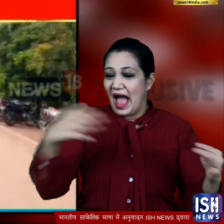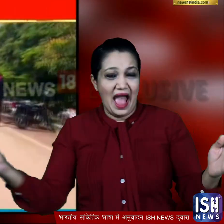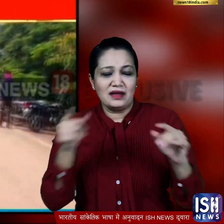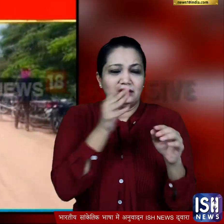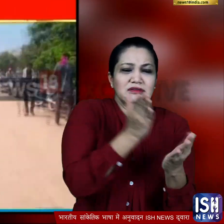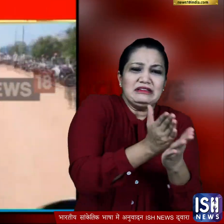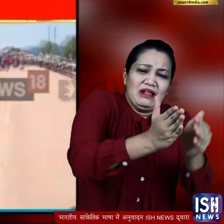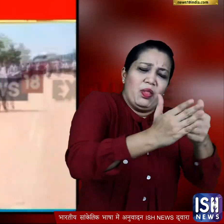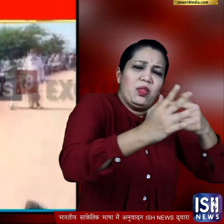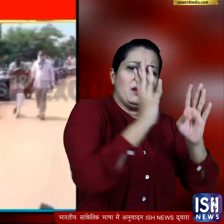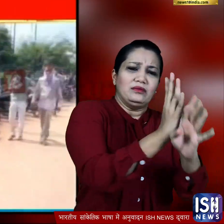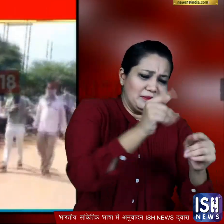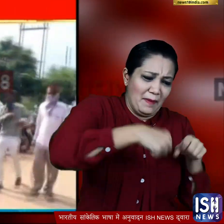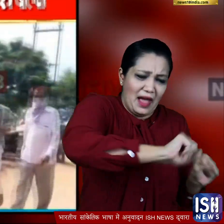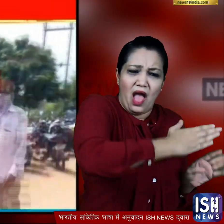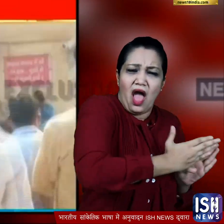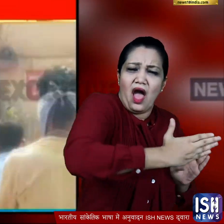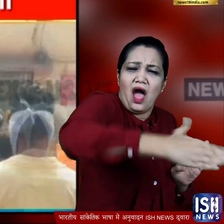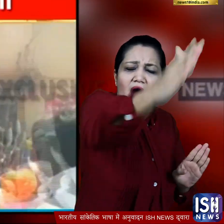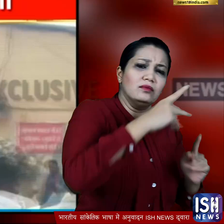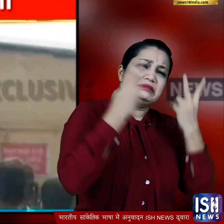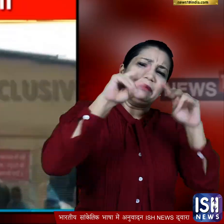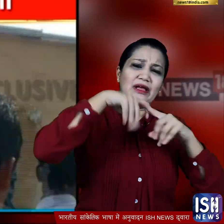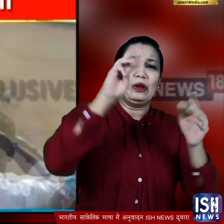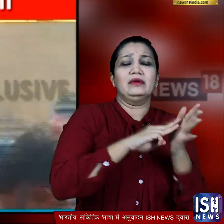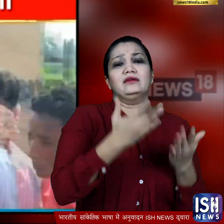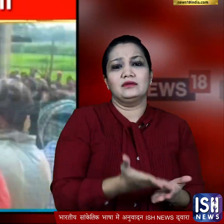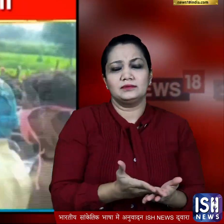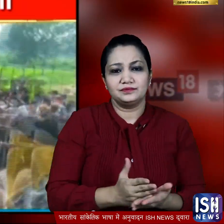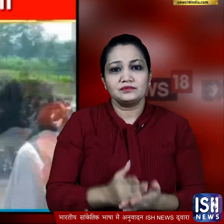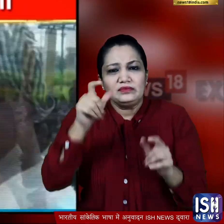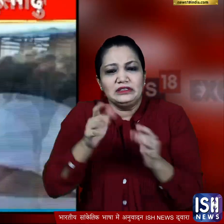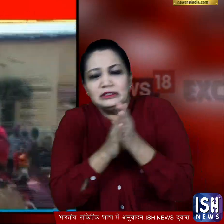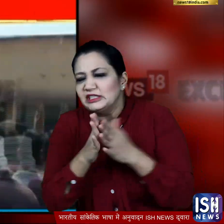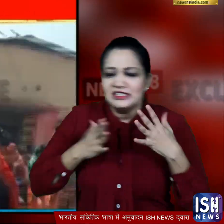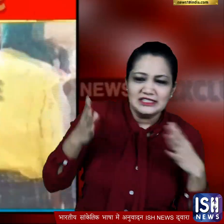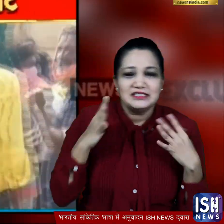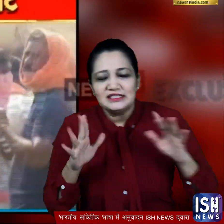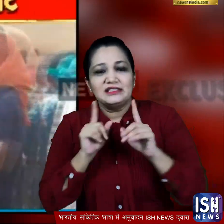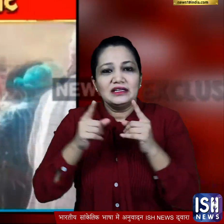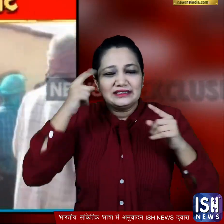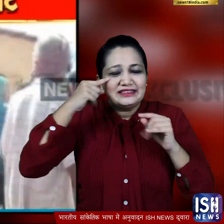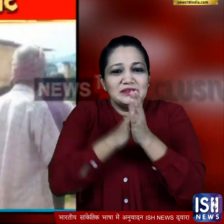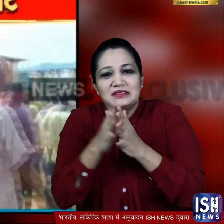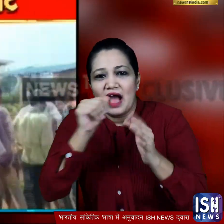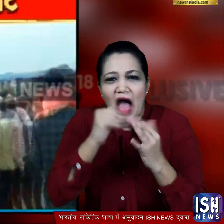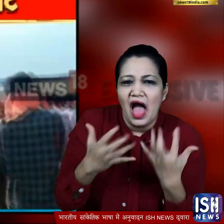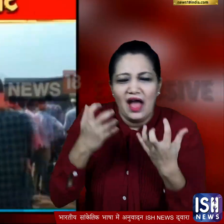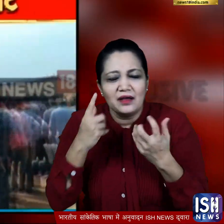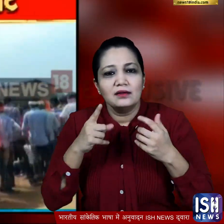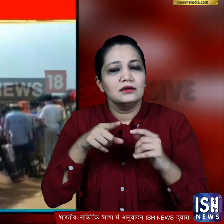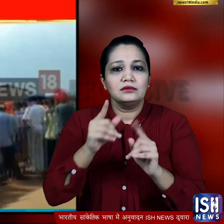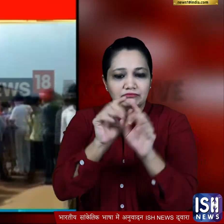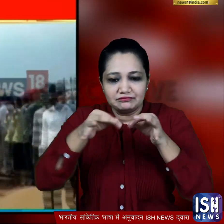के दोनों ओर कई किलोमीटर की दूरी तक खड़ी दिखी। हालांकि वहां शराब खरीदते वक्त लोग इतने बेसब्र हो गए कि उन्होंने एक दूसरे से जरूरी दूरी